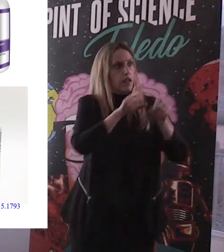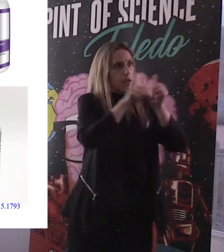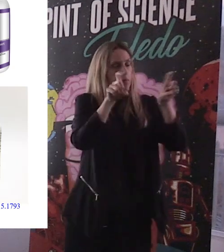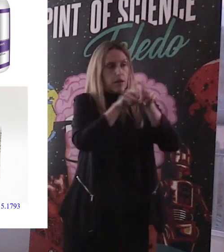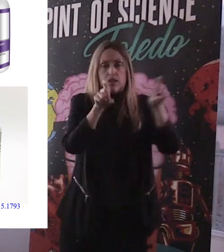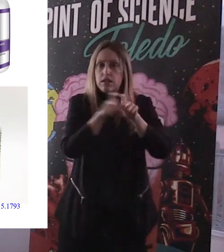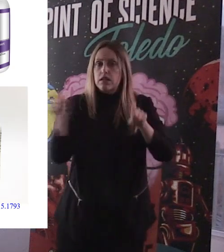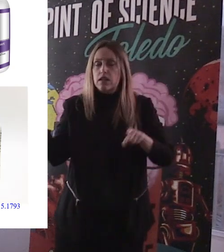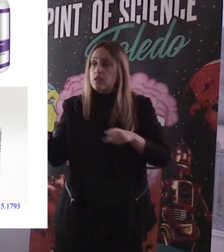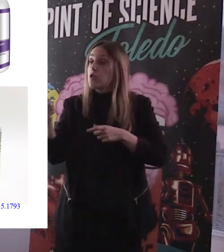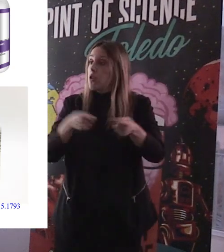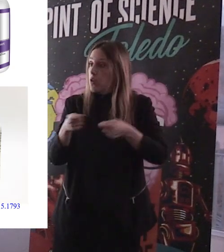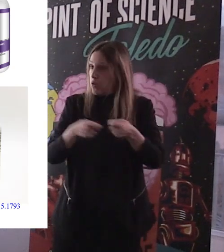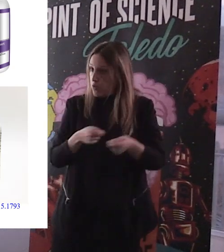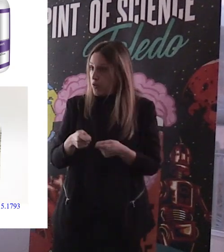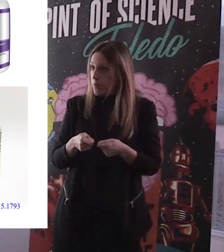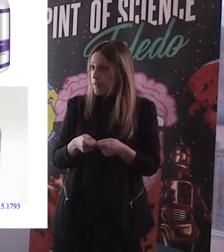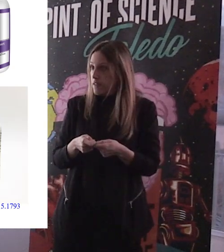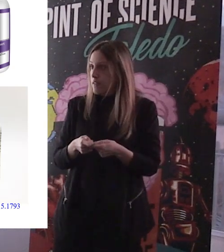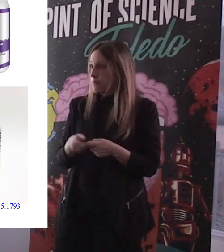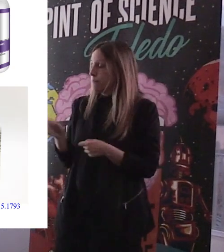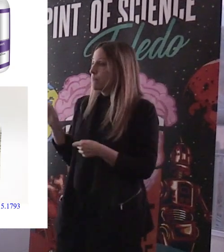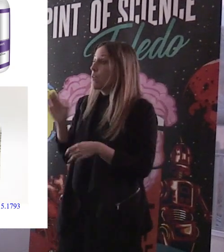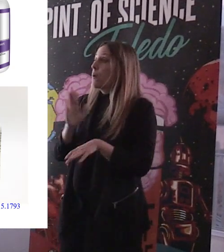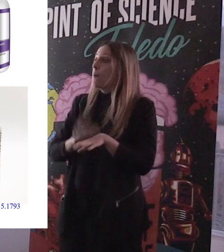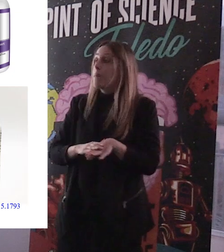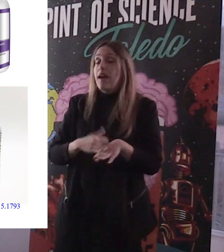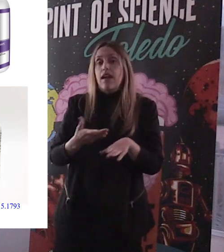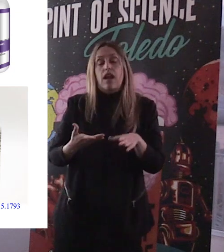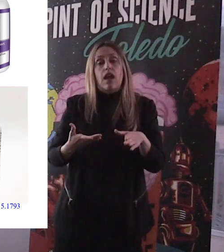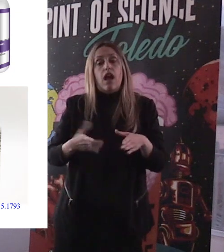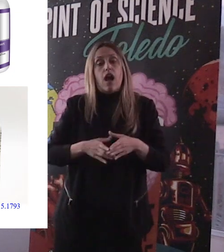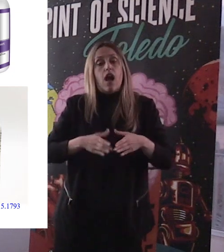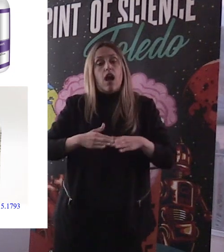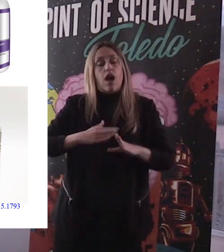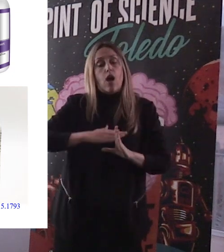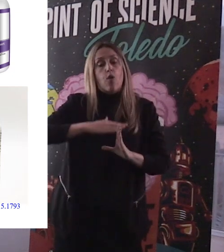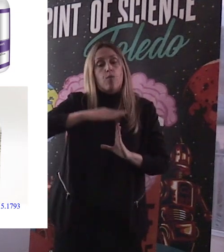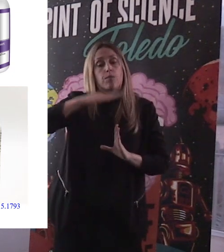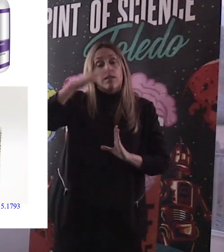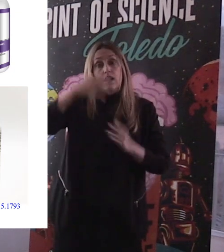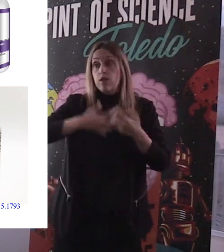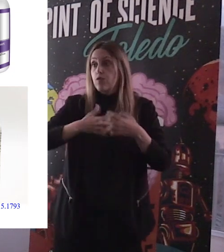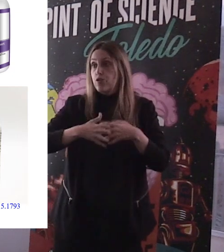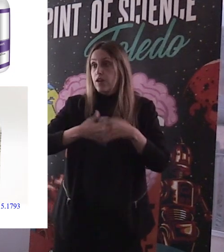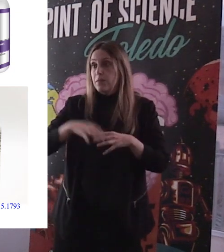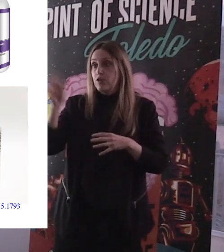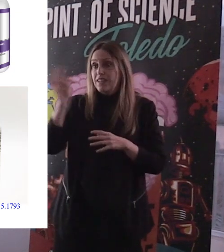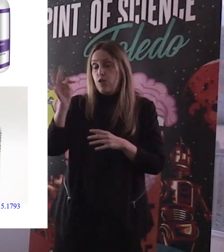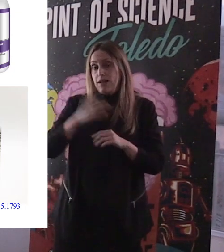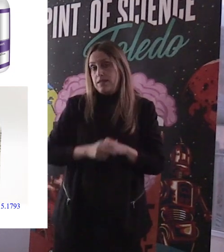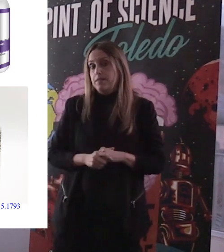que venden el extracto de astragalos para aumentar el funcionamiento de la telomerasa.